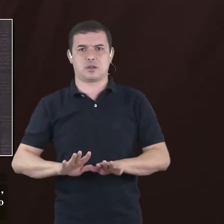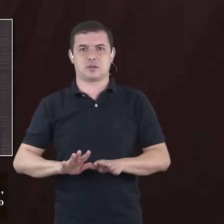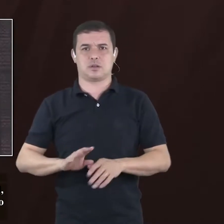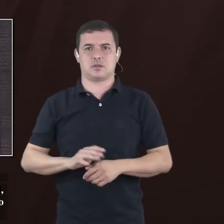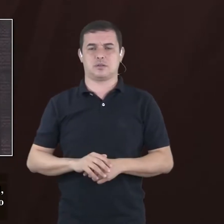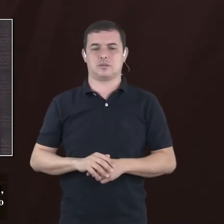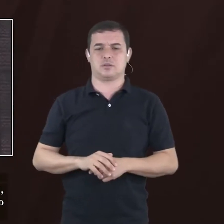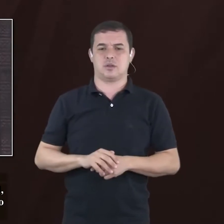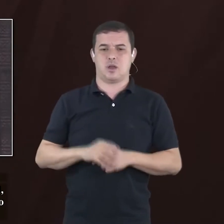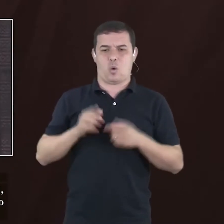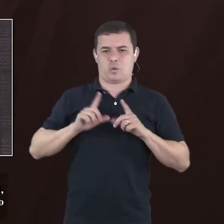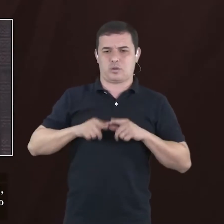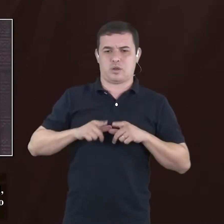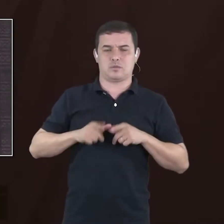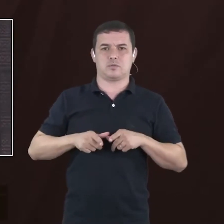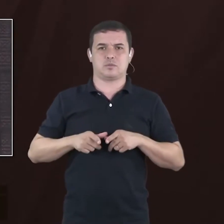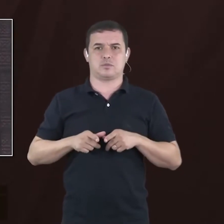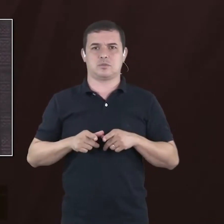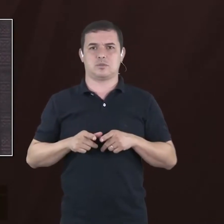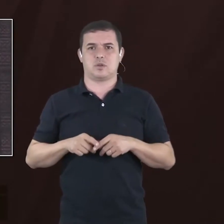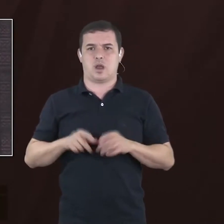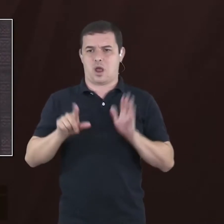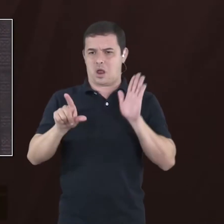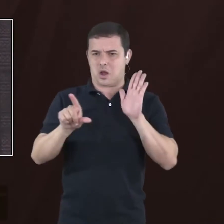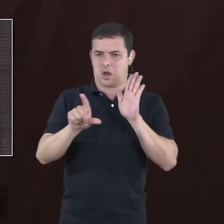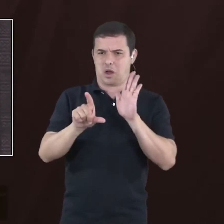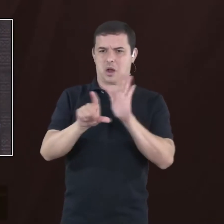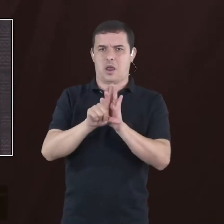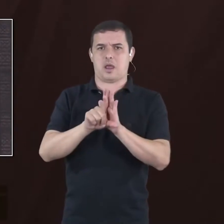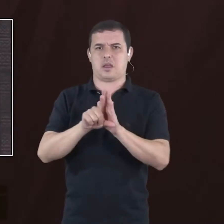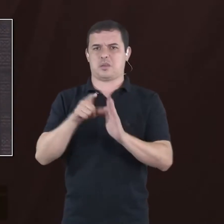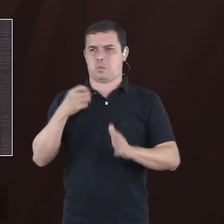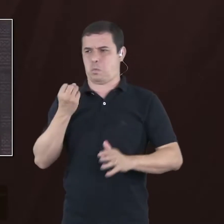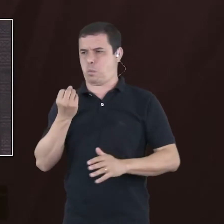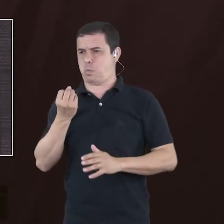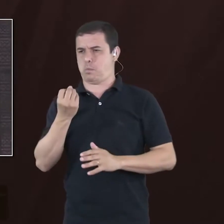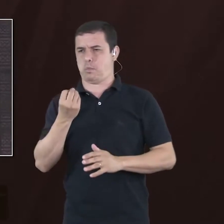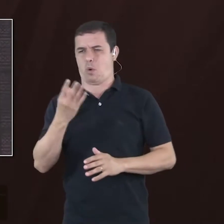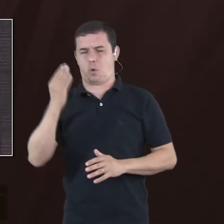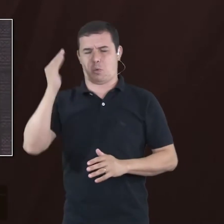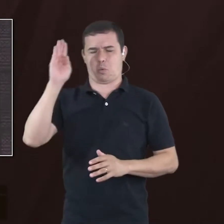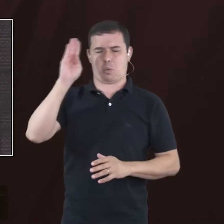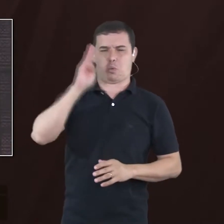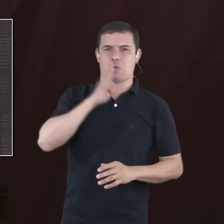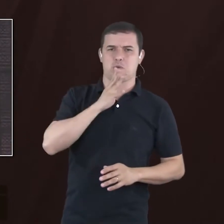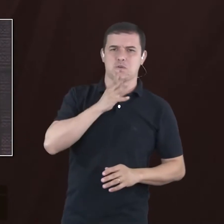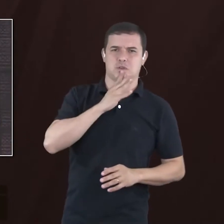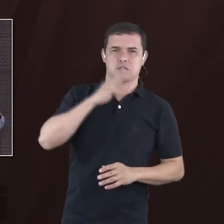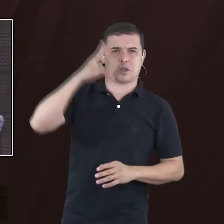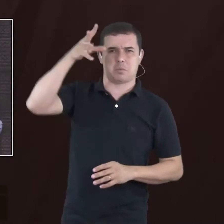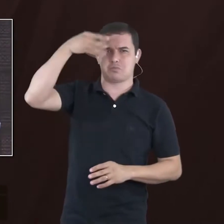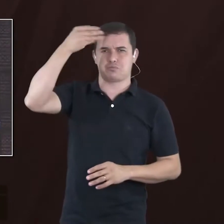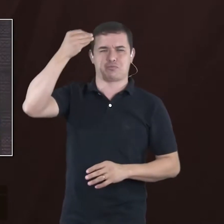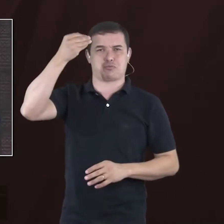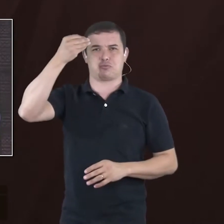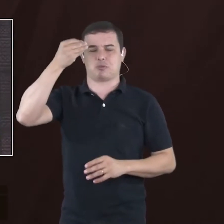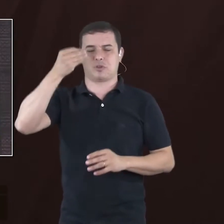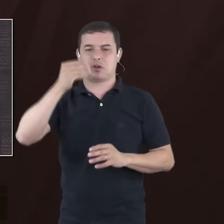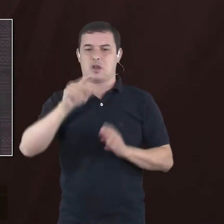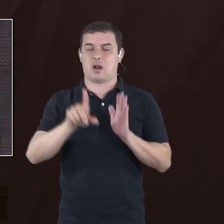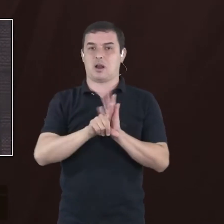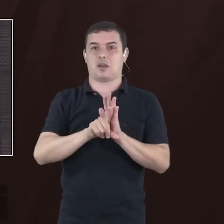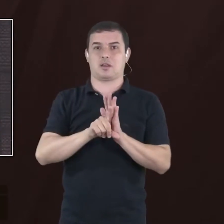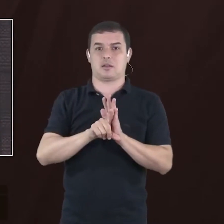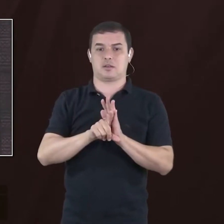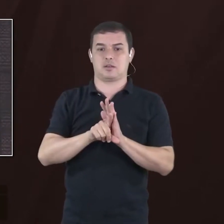lei, fariseu, quanto ao zelo, perseguidor da igreja, quanto à justiça que há na lei, irrepreensível. Então, quanto